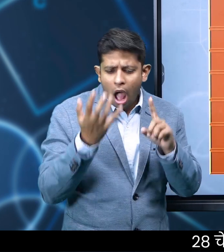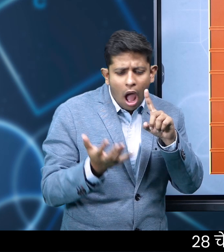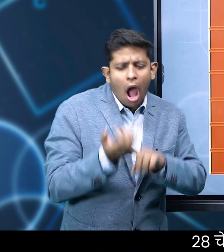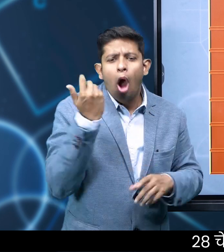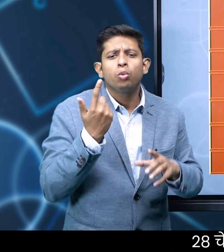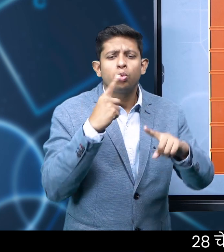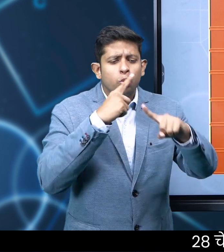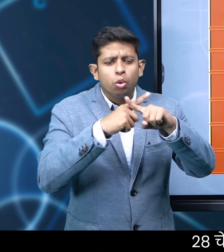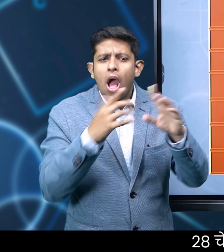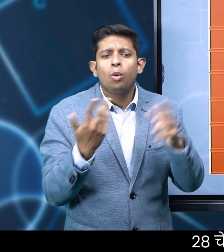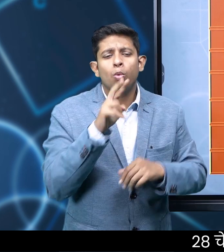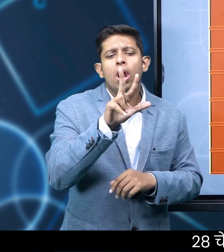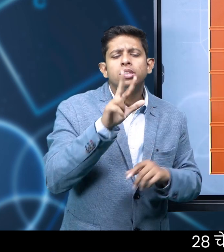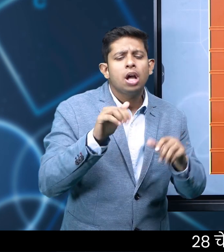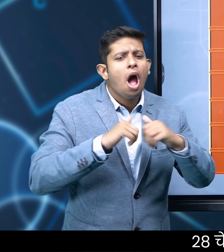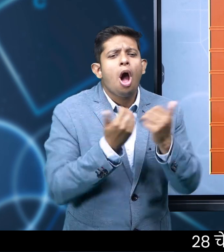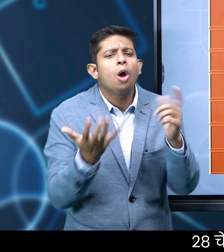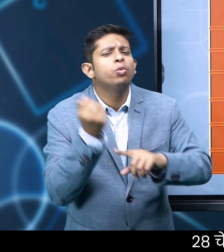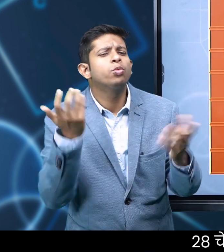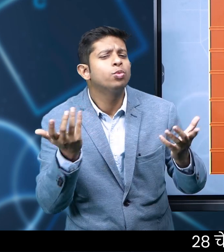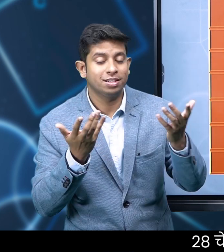28 चे गुणाकार कसे शोधायचे?